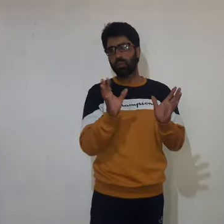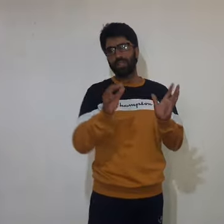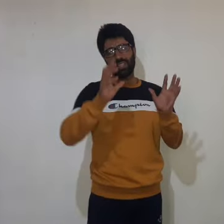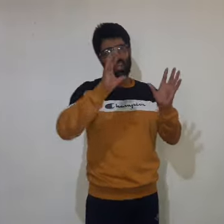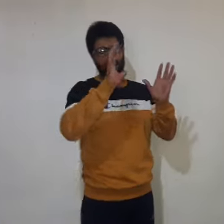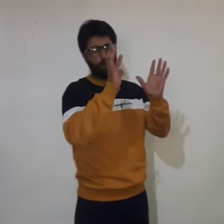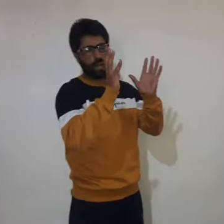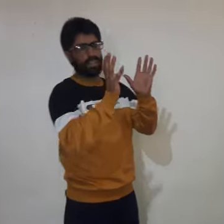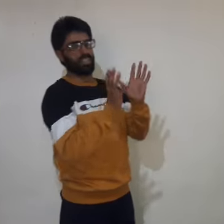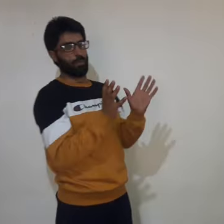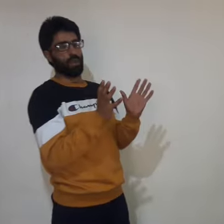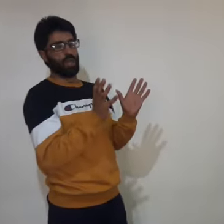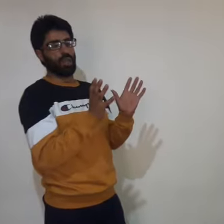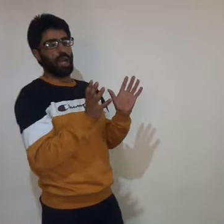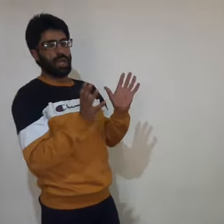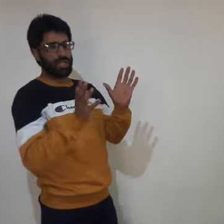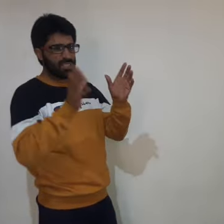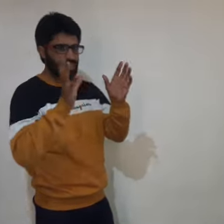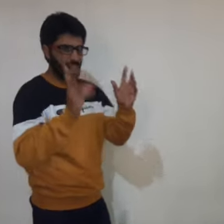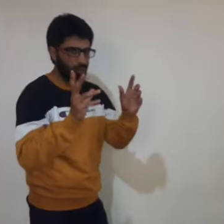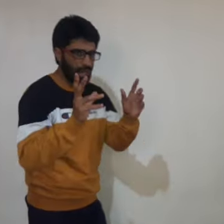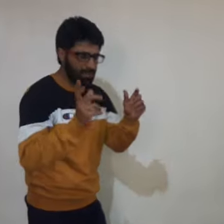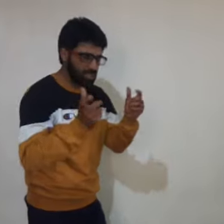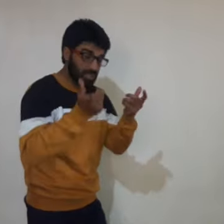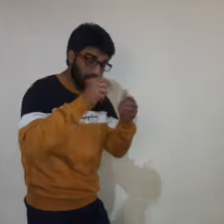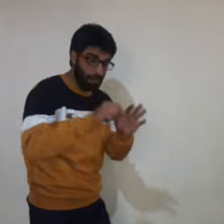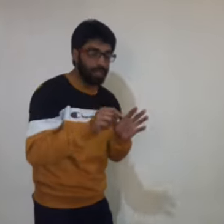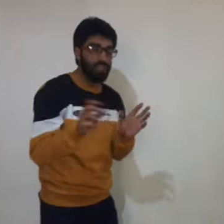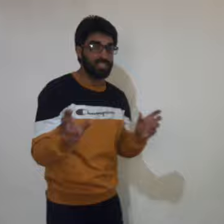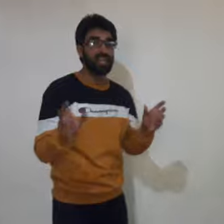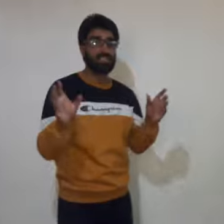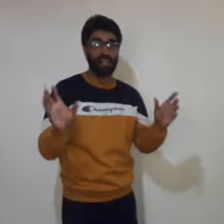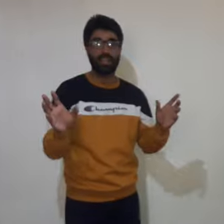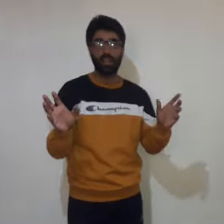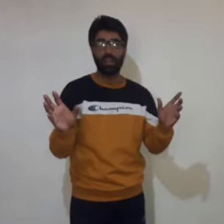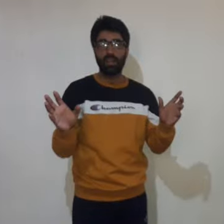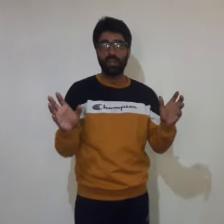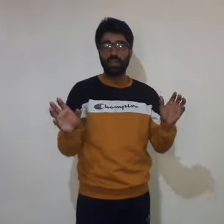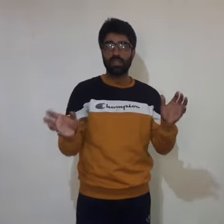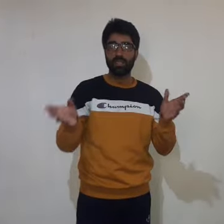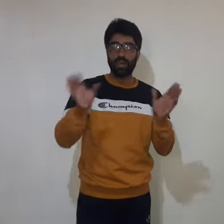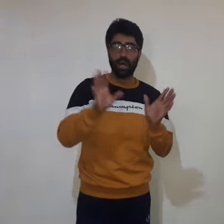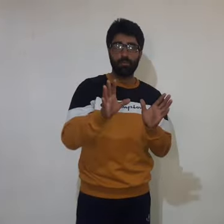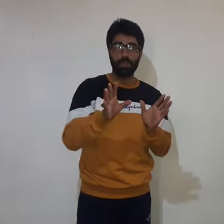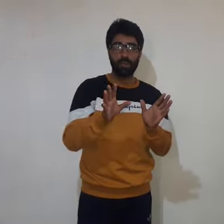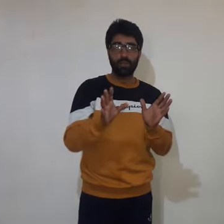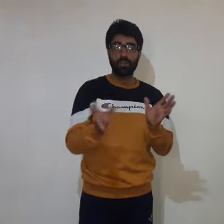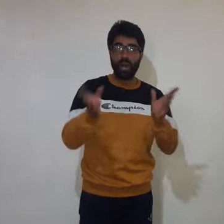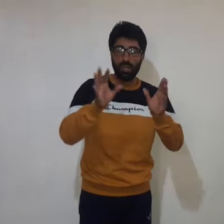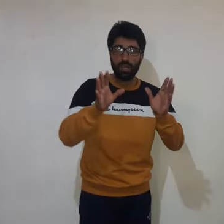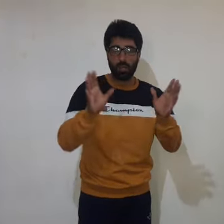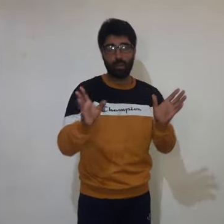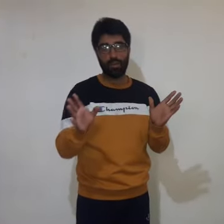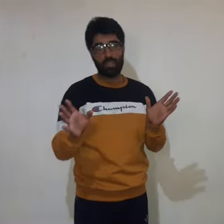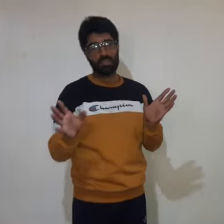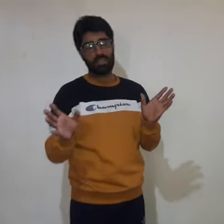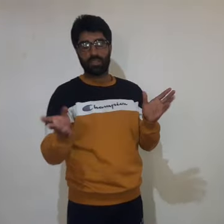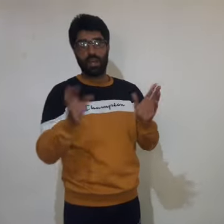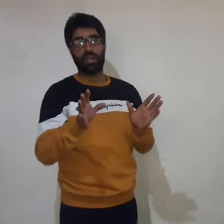स्टूडेंट्स, ये क्राउन लाइक शेप है। इस क्राउन लाइक शेप की वजह से ही इसका नाम नोवेल कोरोना वायरस दिया गया